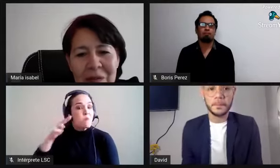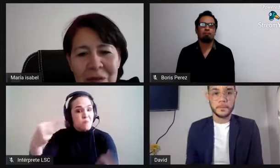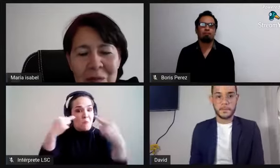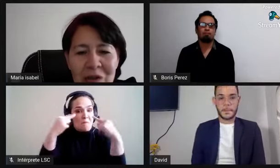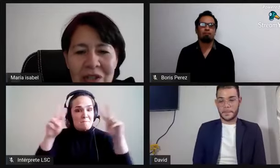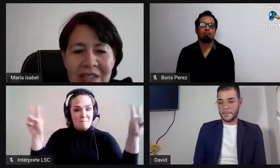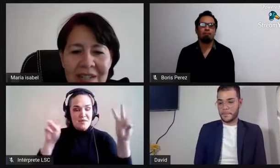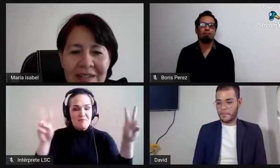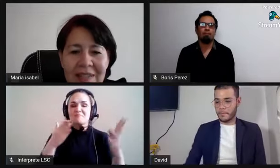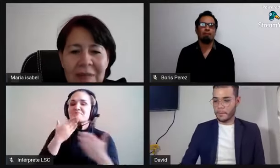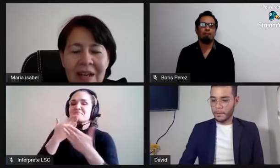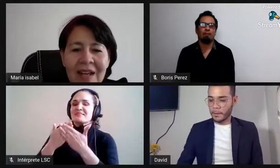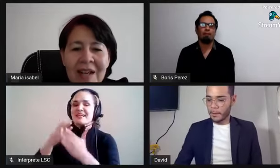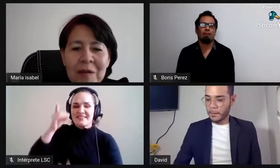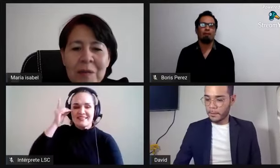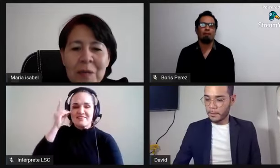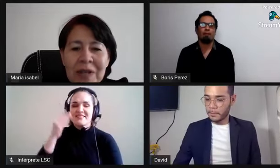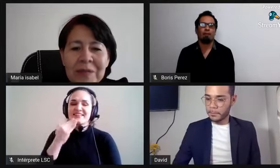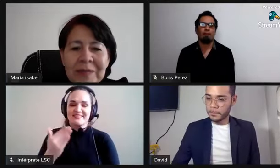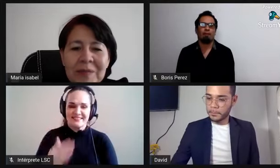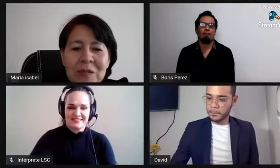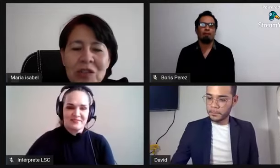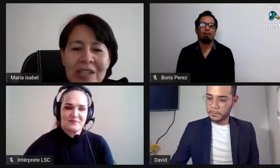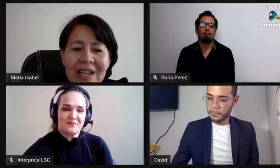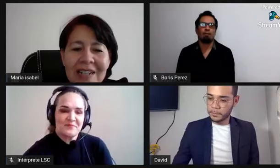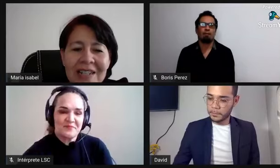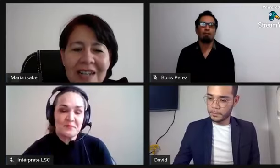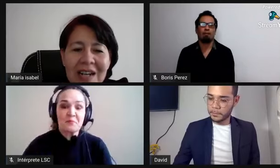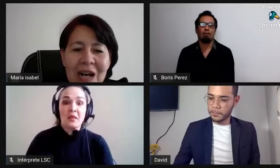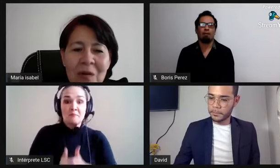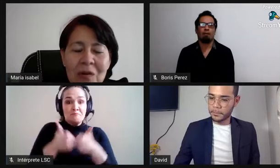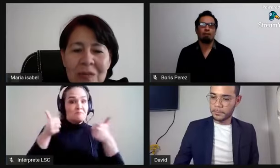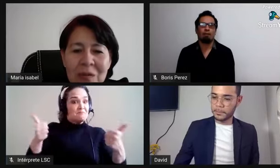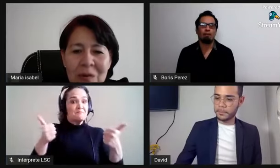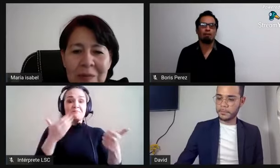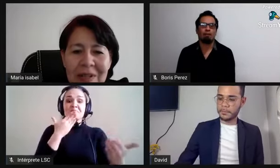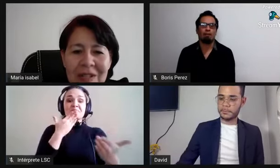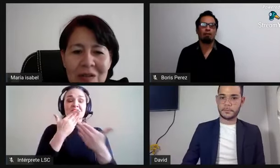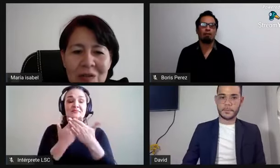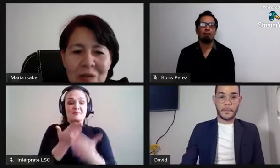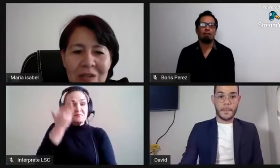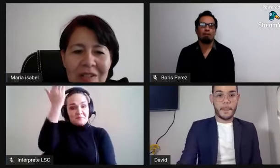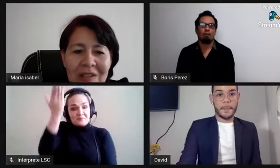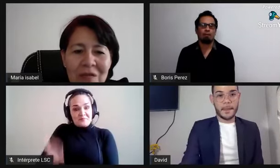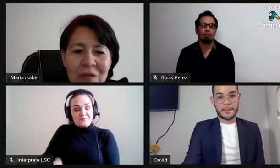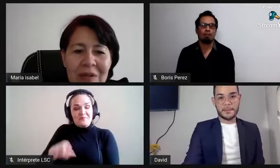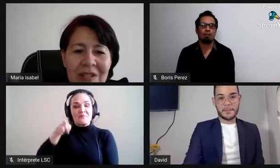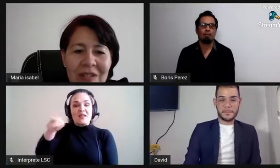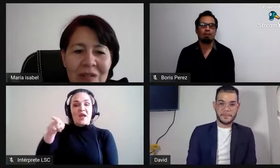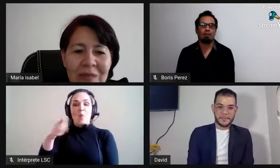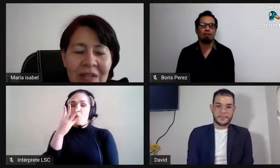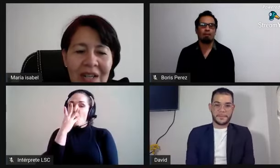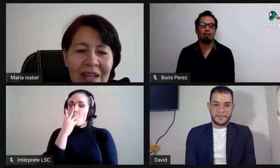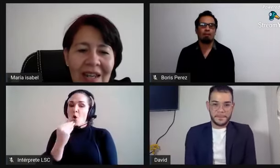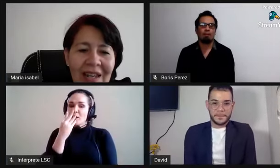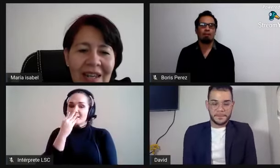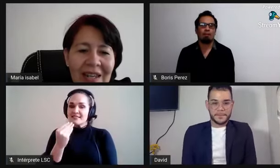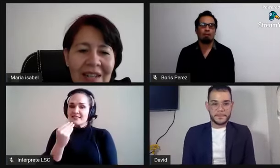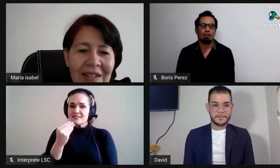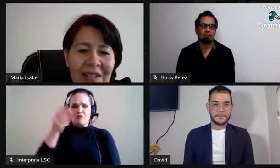Perfecto, David. Bueno, muchas gracias. Bueno, muchas gracias a Boris por compartirnos hoy esta información.